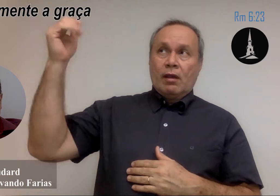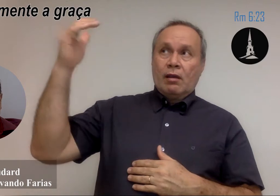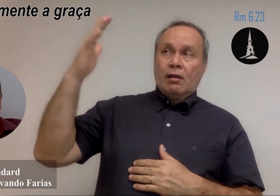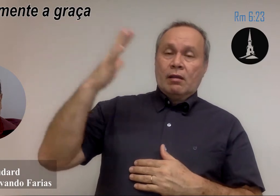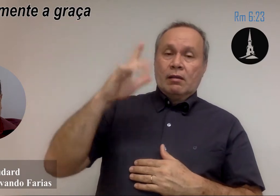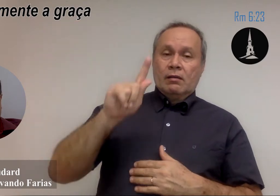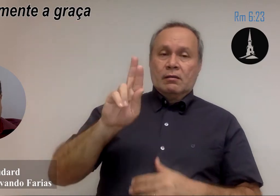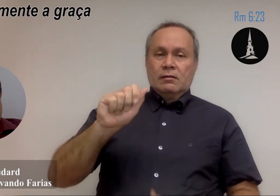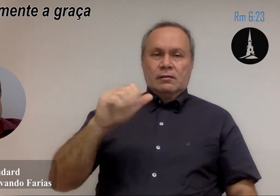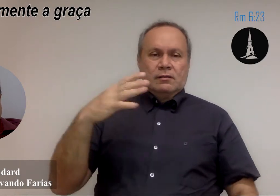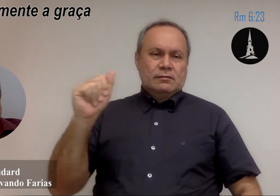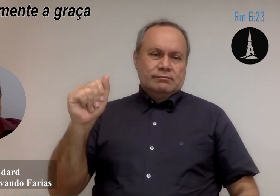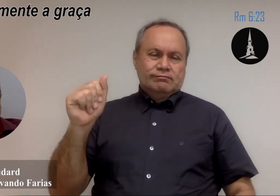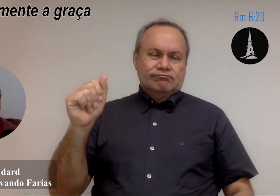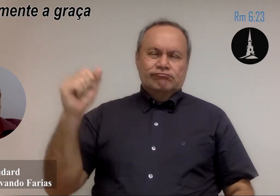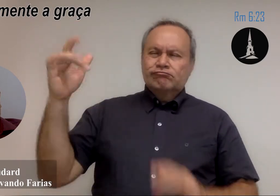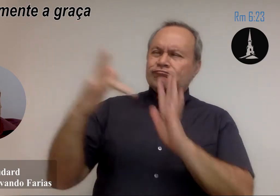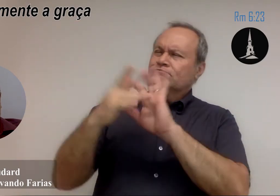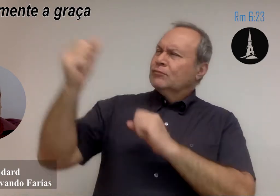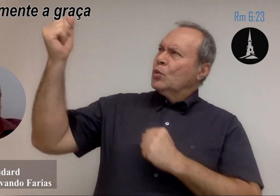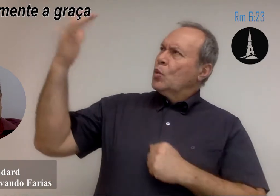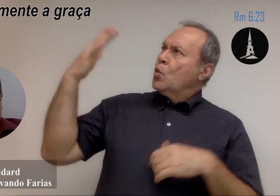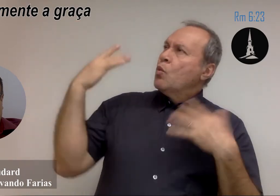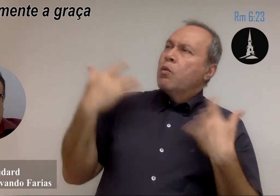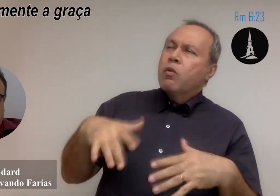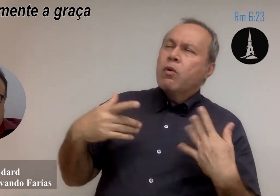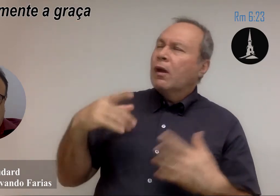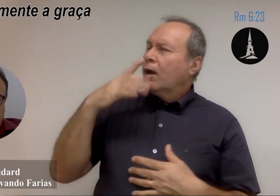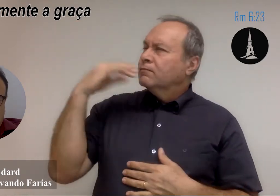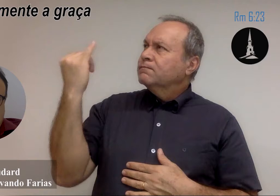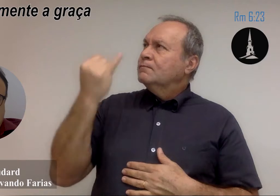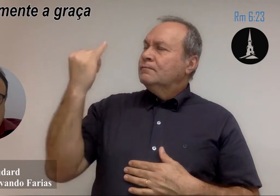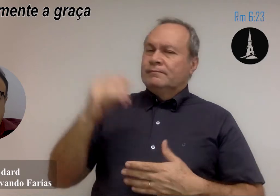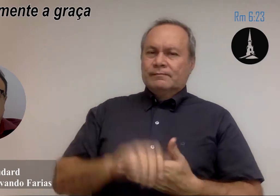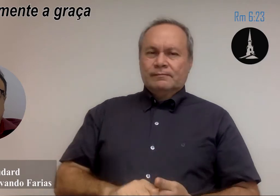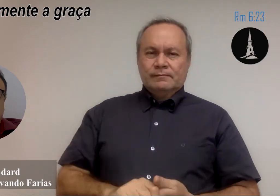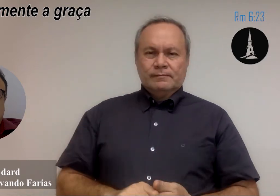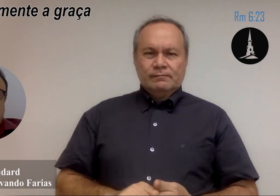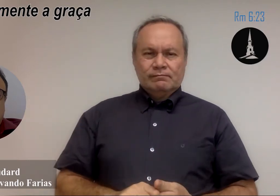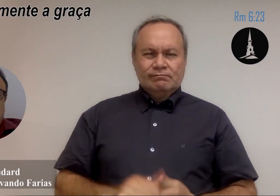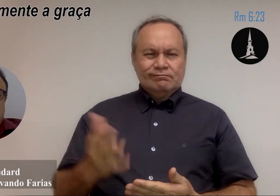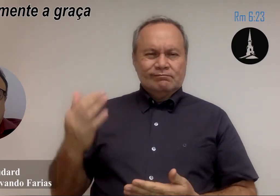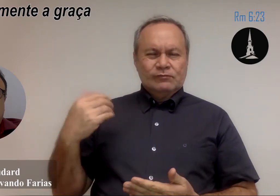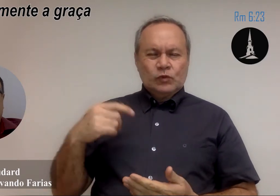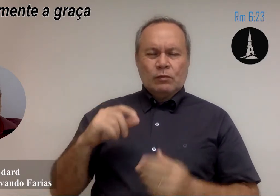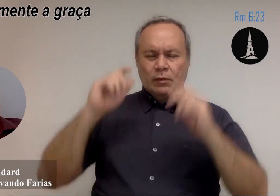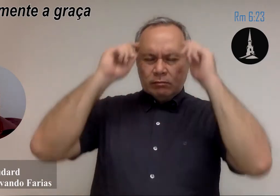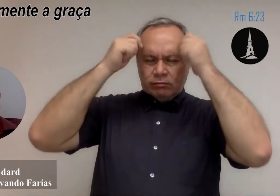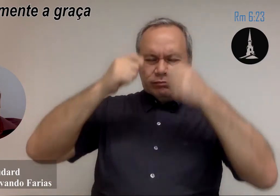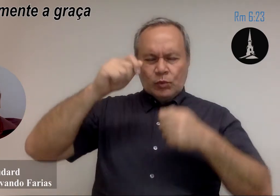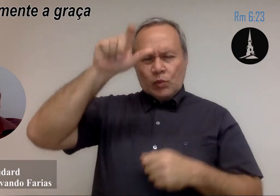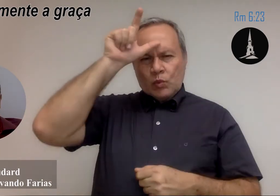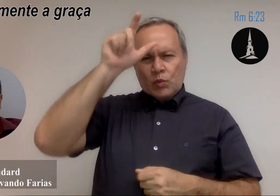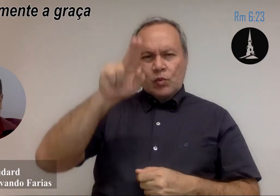sola gratia, ou somente a graça. Na época de Lutero, as pessoas